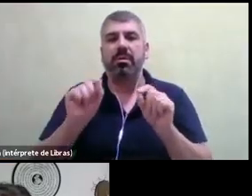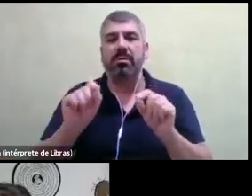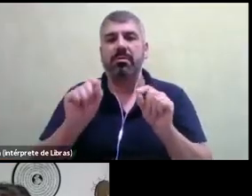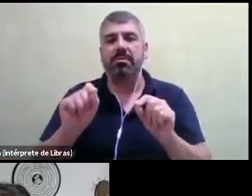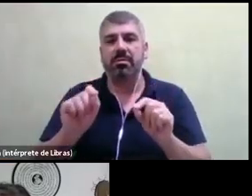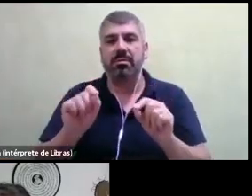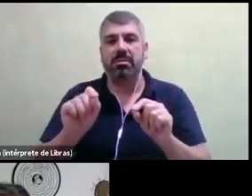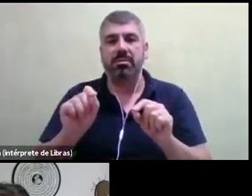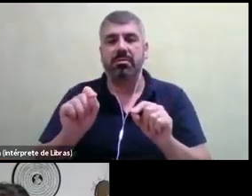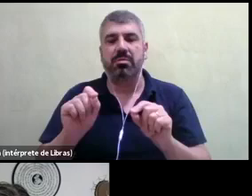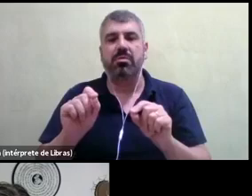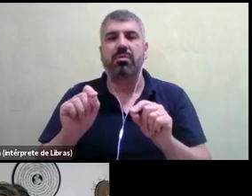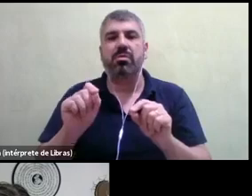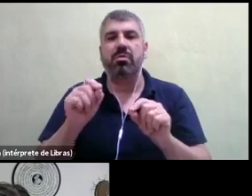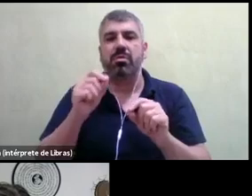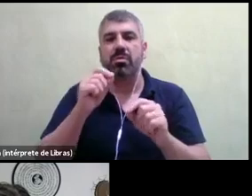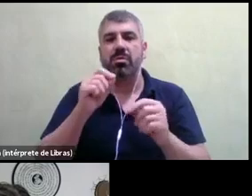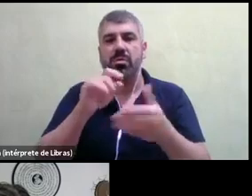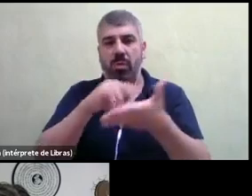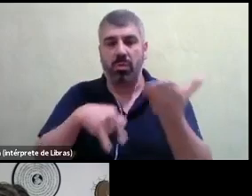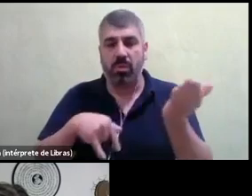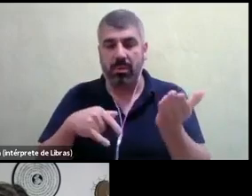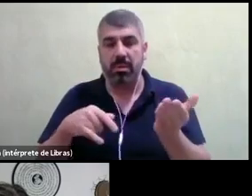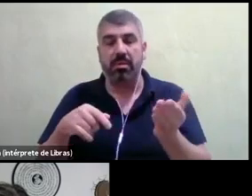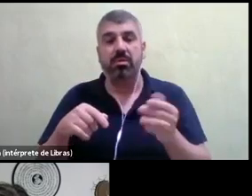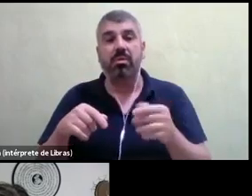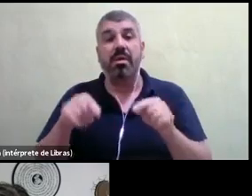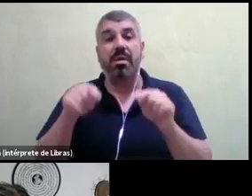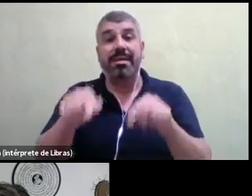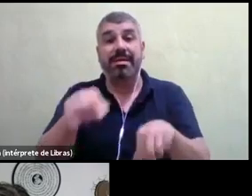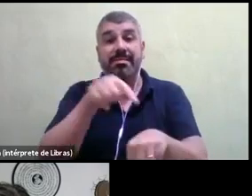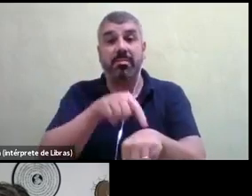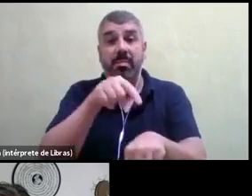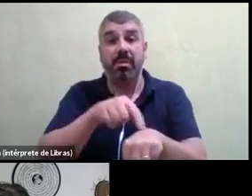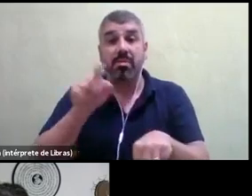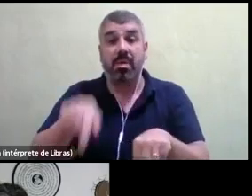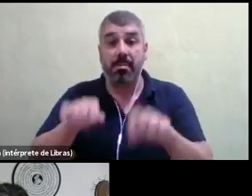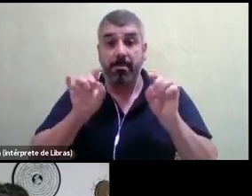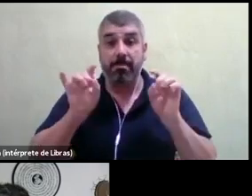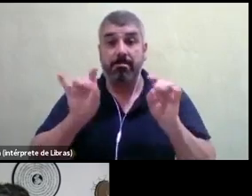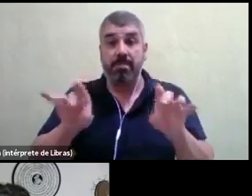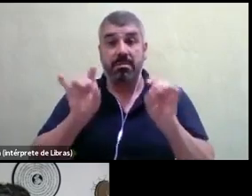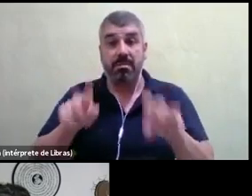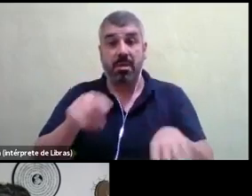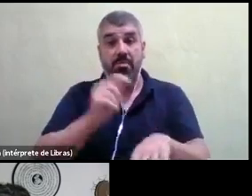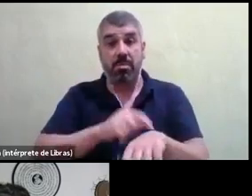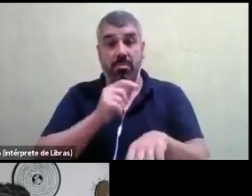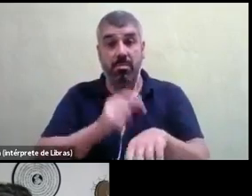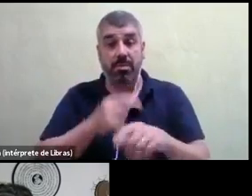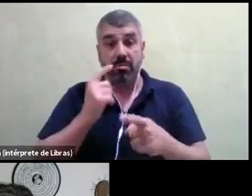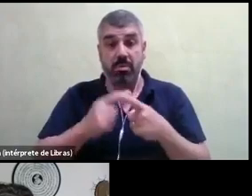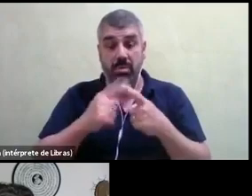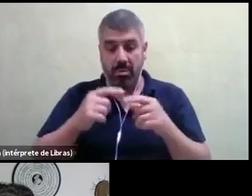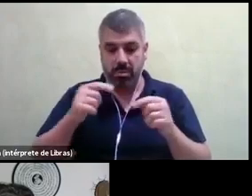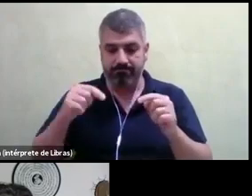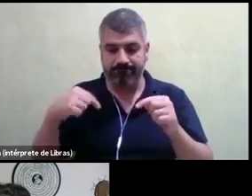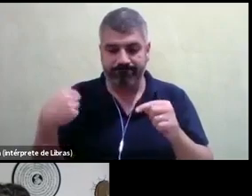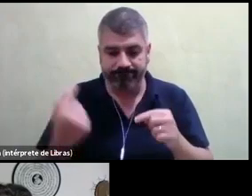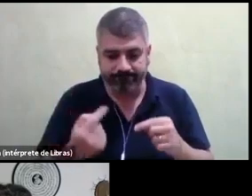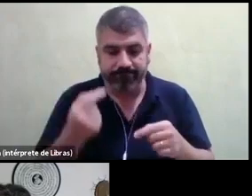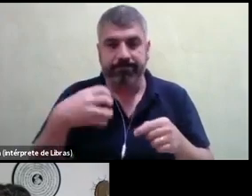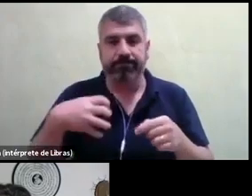documento. E esse momento é um momento muito especial, porque é nesse lugar que se